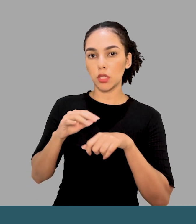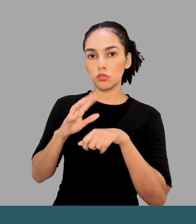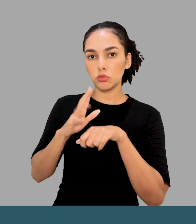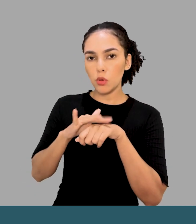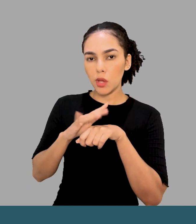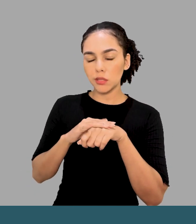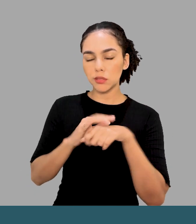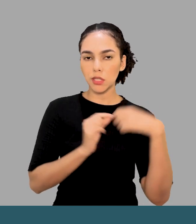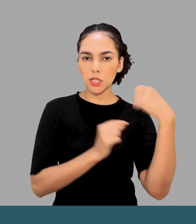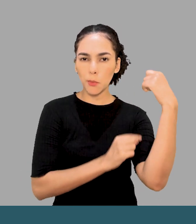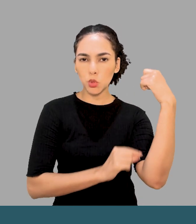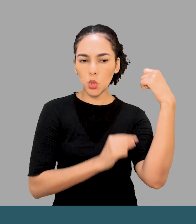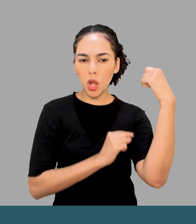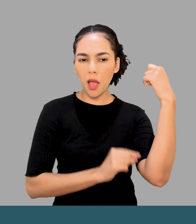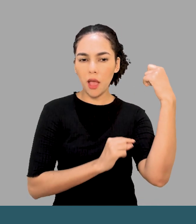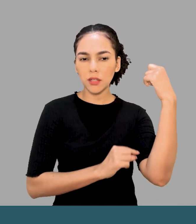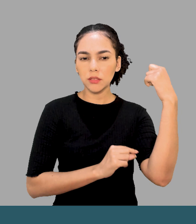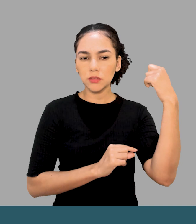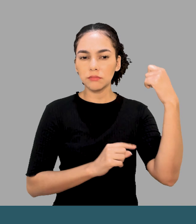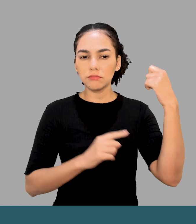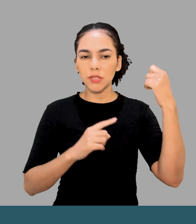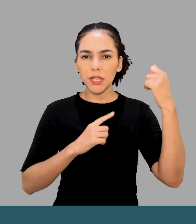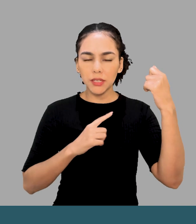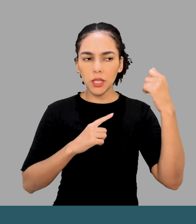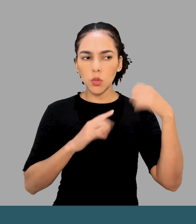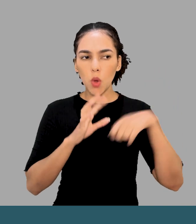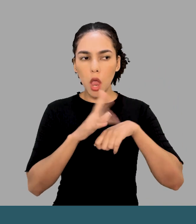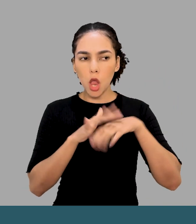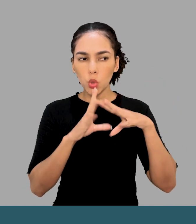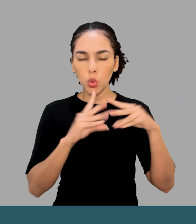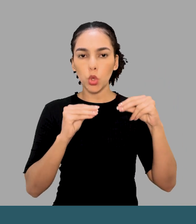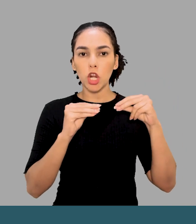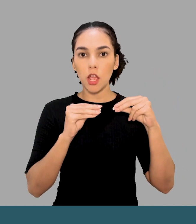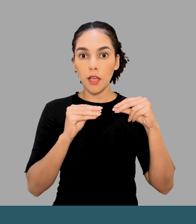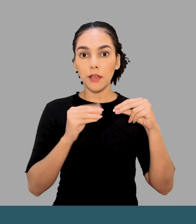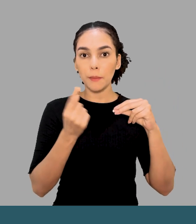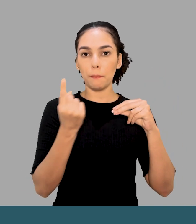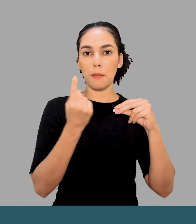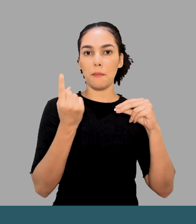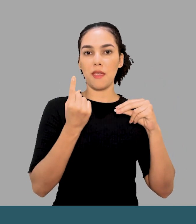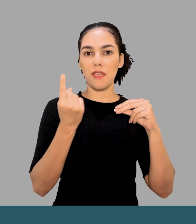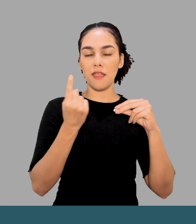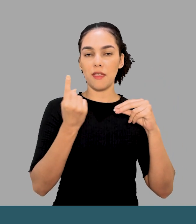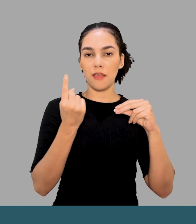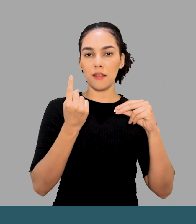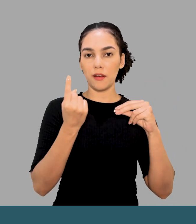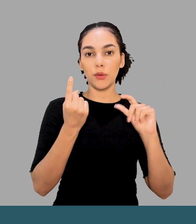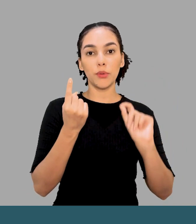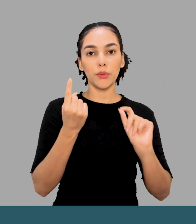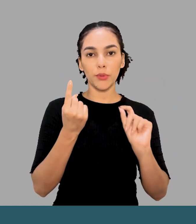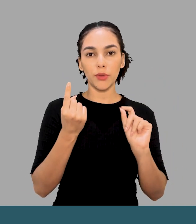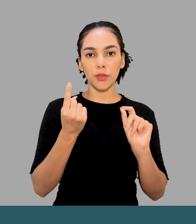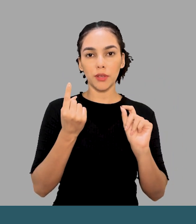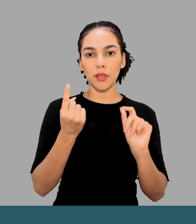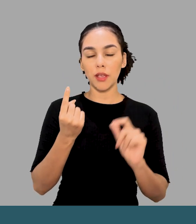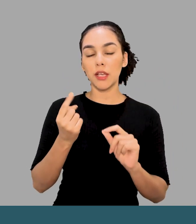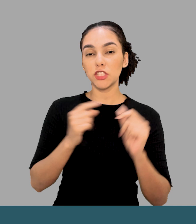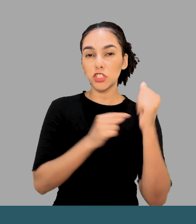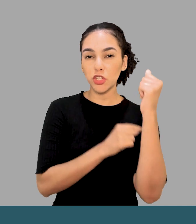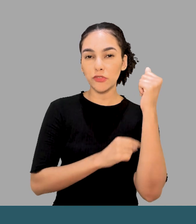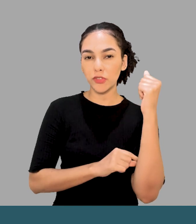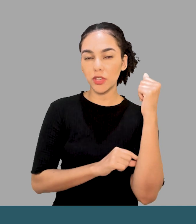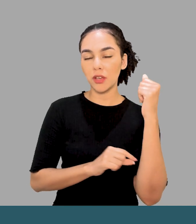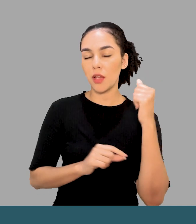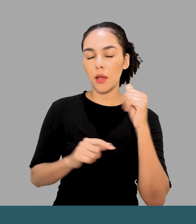que, havendo uma cura para as doenças neuromusculares, a primeira delas beneficiadas seria a distrofia muscular